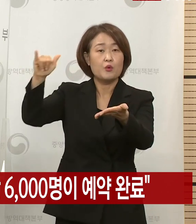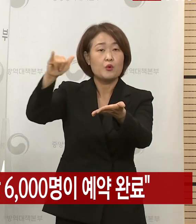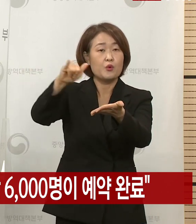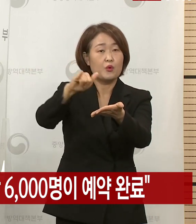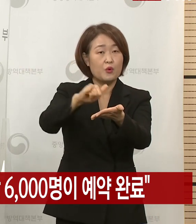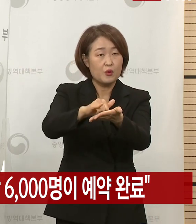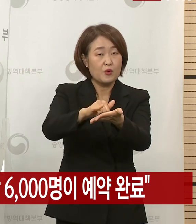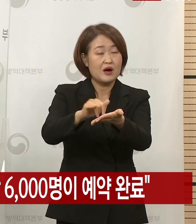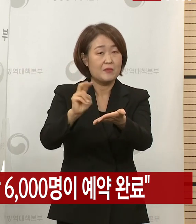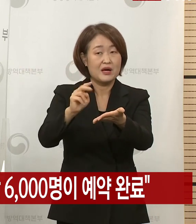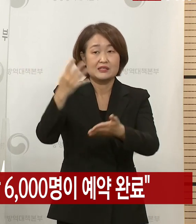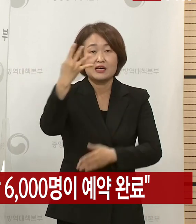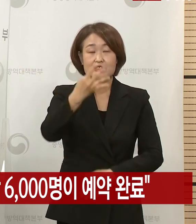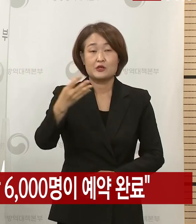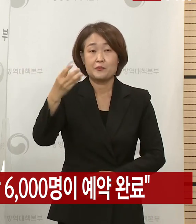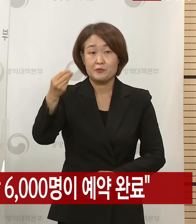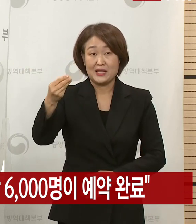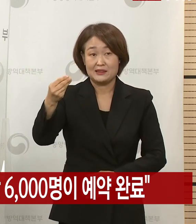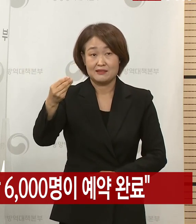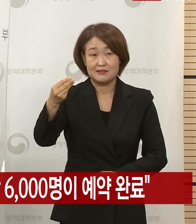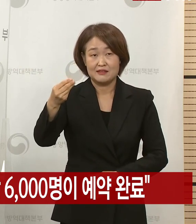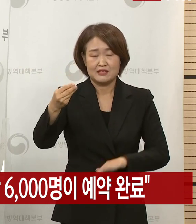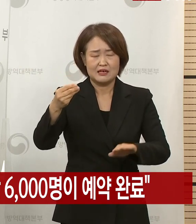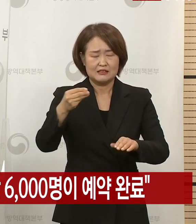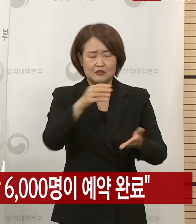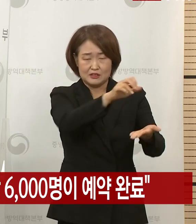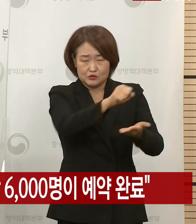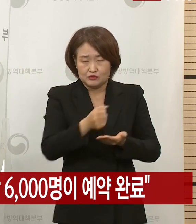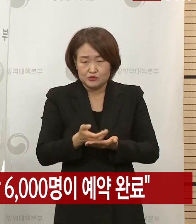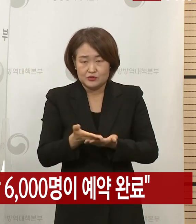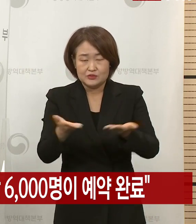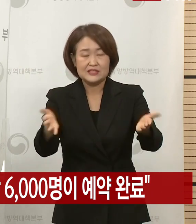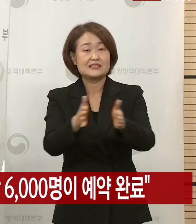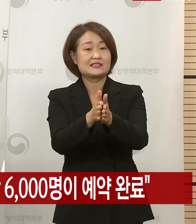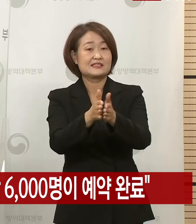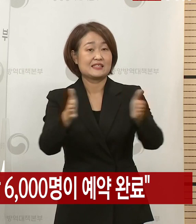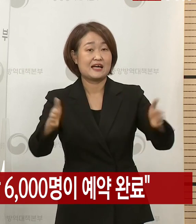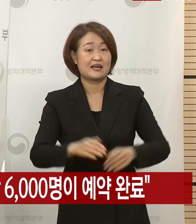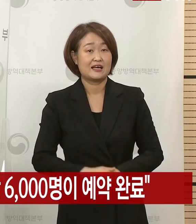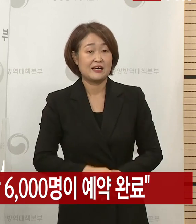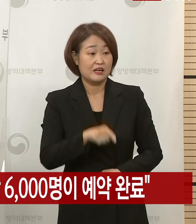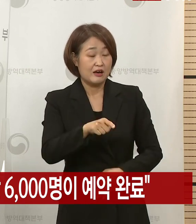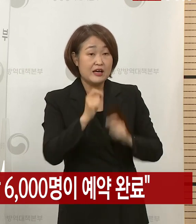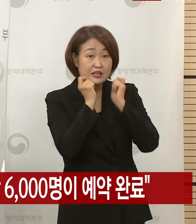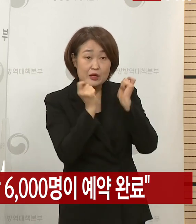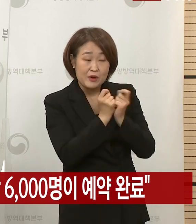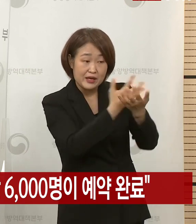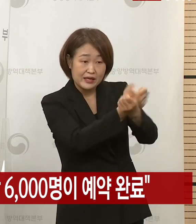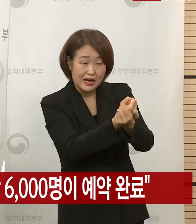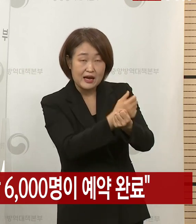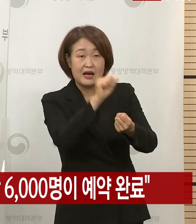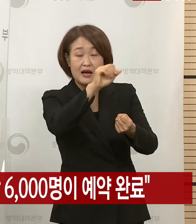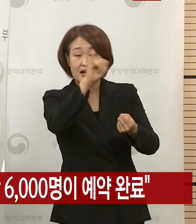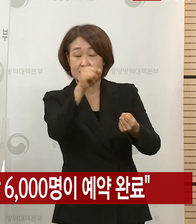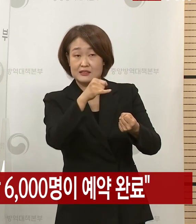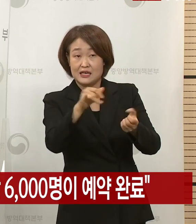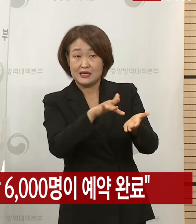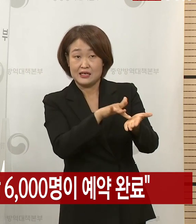총 4천만 회분의 공급이 시작됩니다. 개별 계약된 아스트라제네카